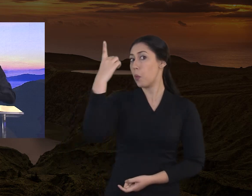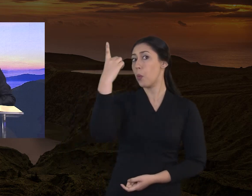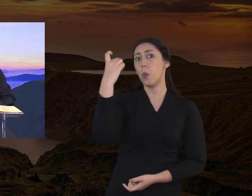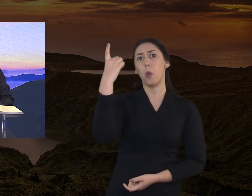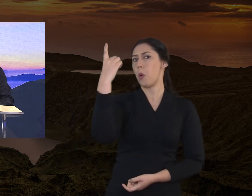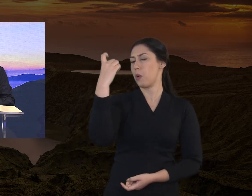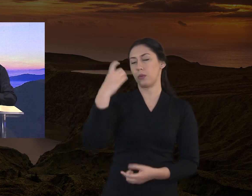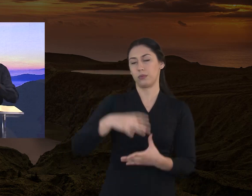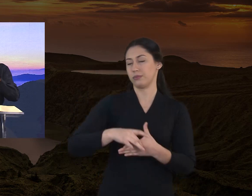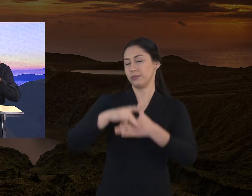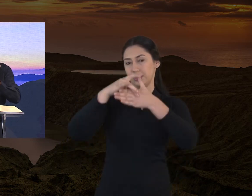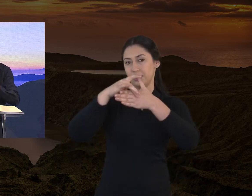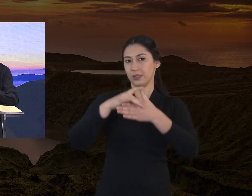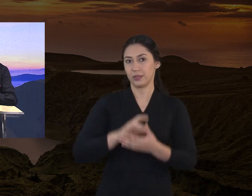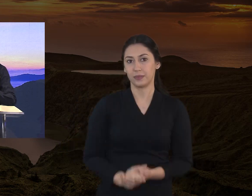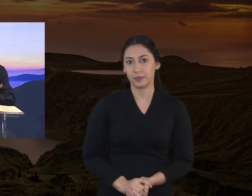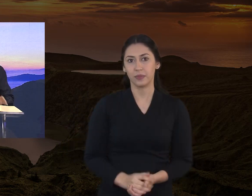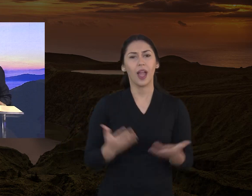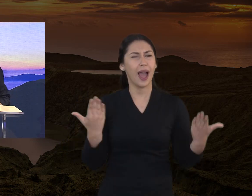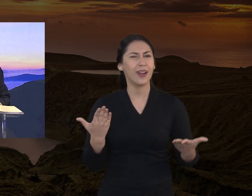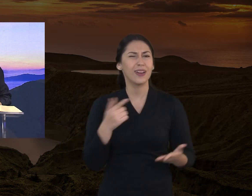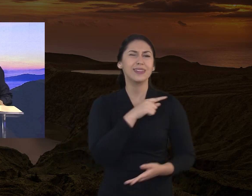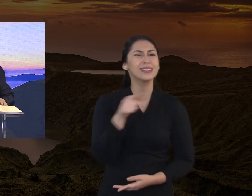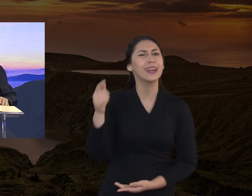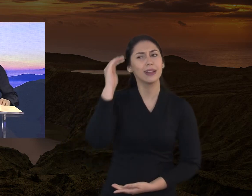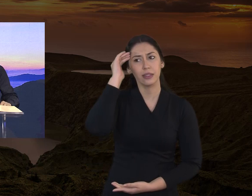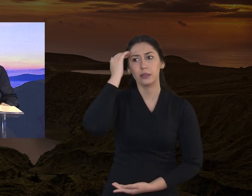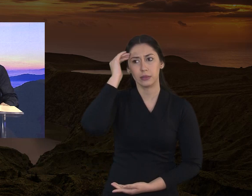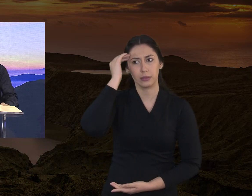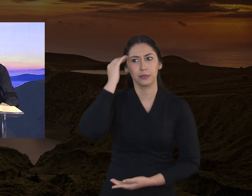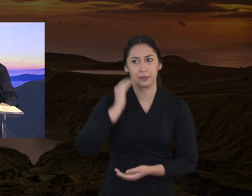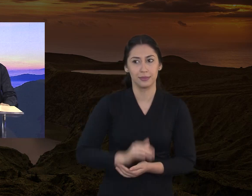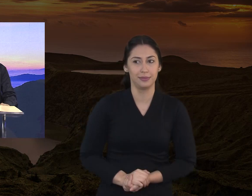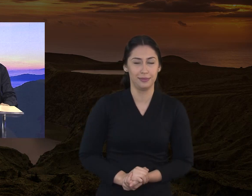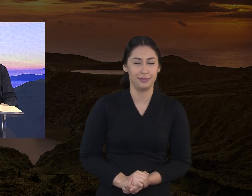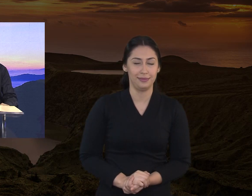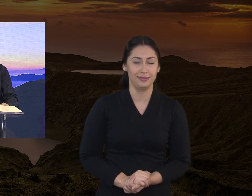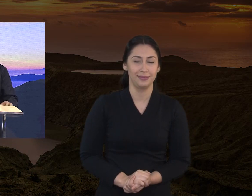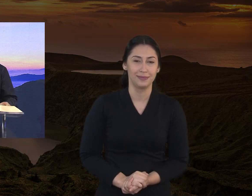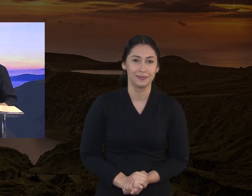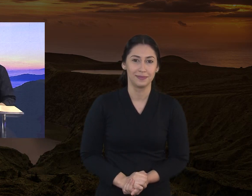líder. Tá? Agora vocês conseguem entender um pouco melhor. Portanto,